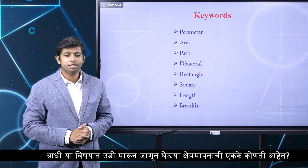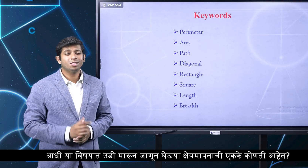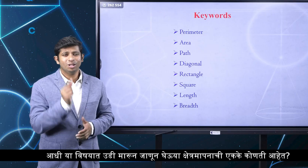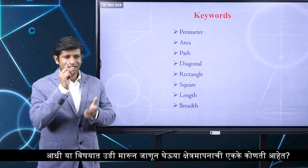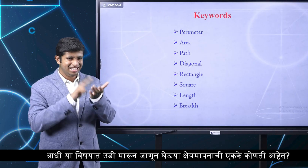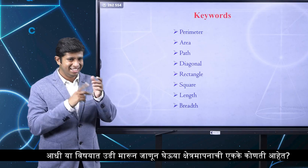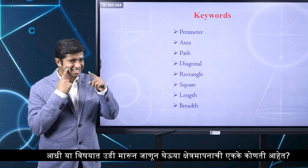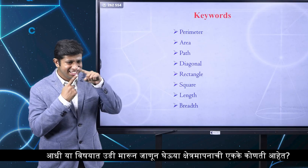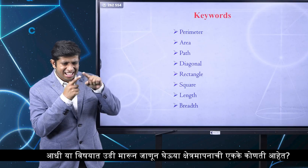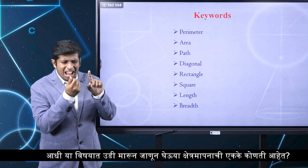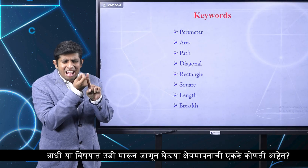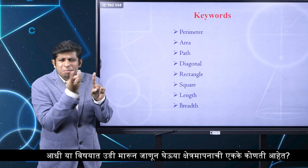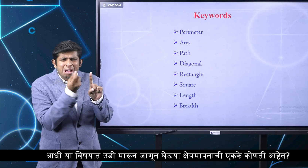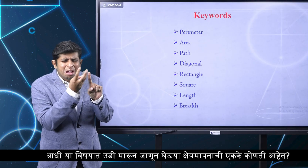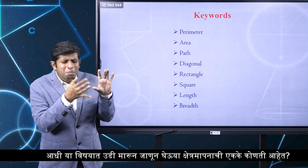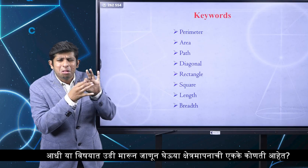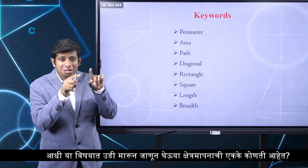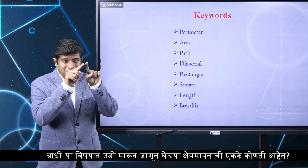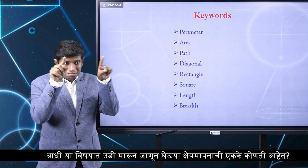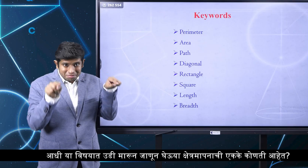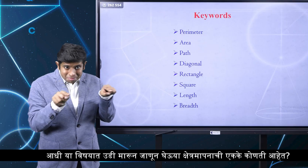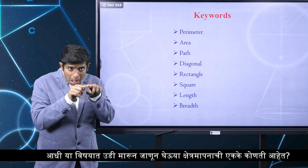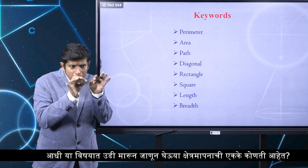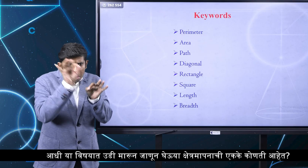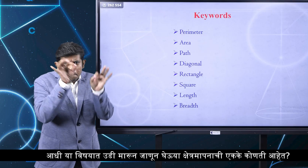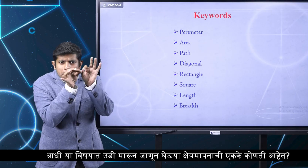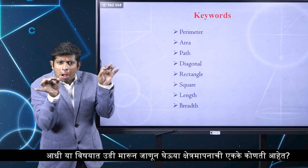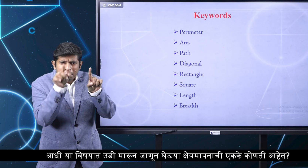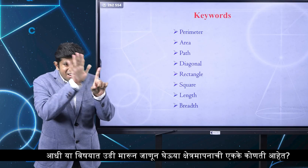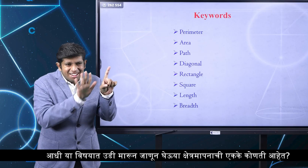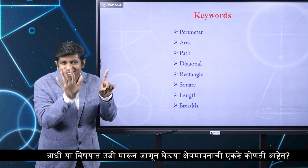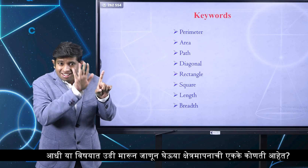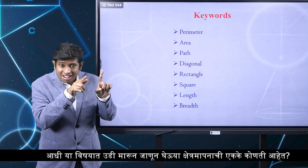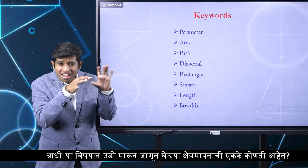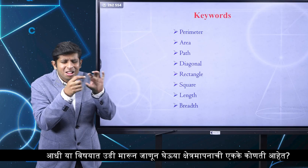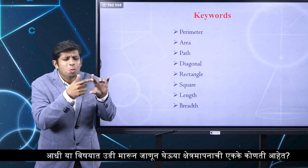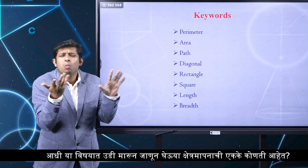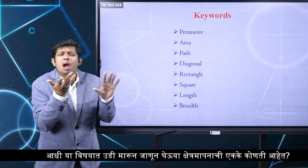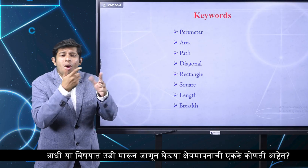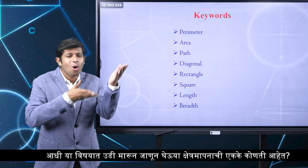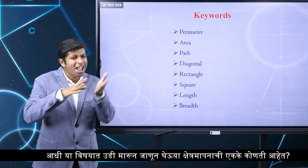आधी या विषयात उडी मारून जाणून घेऊया क्षेत्रमापनाची एकके कोणती आहेत।